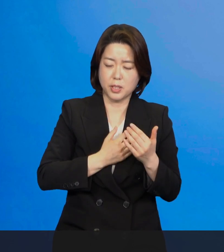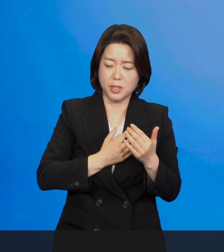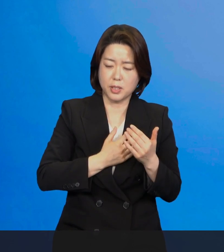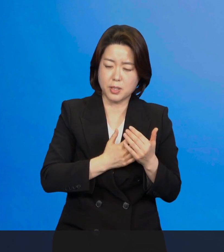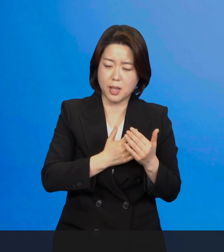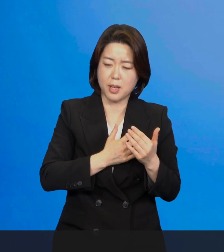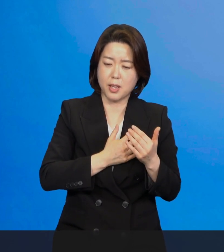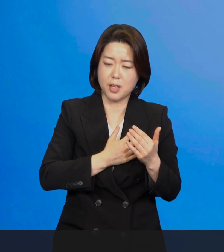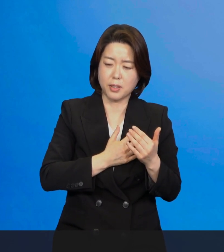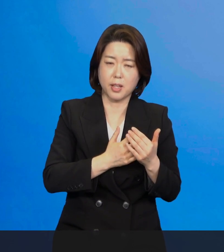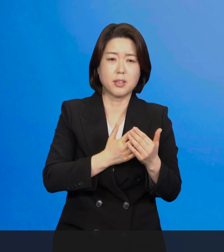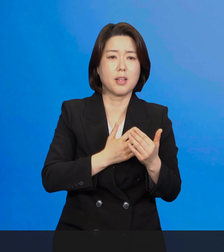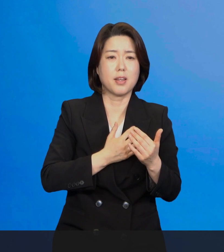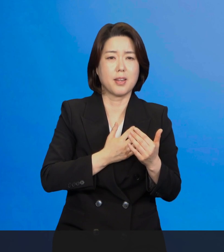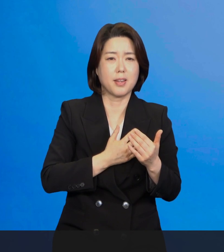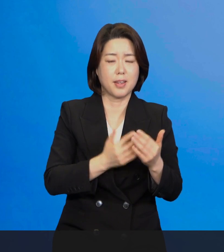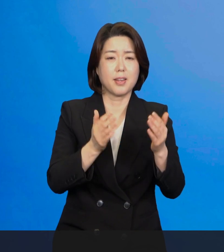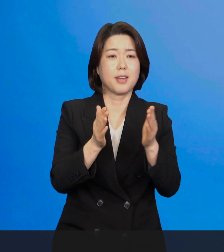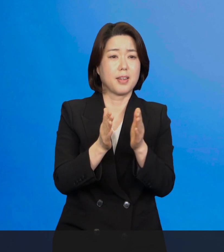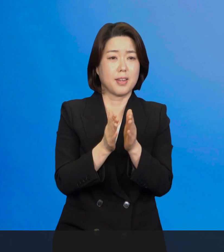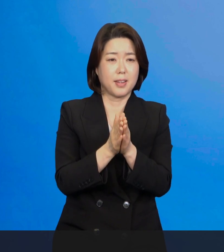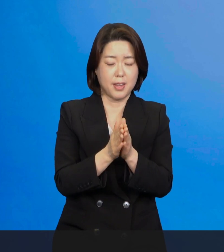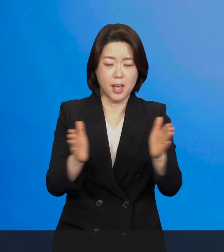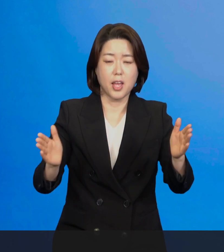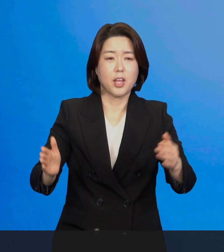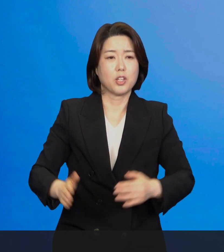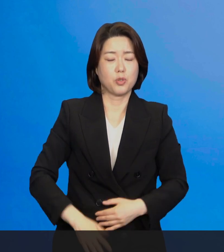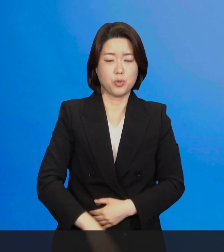복음 시작됐네. 아멘.